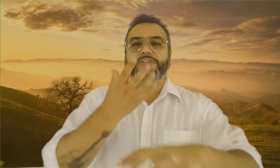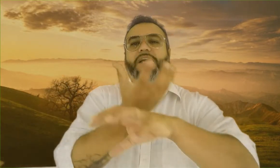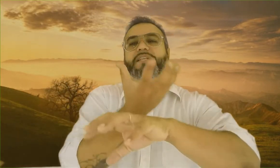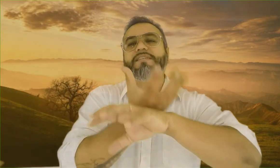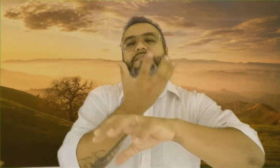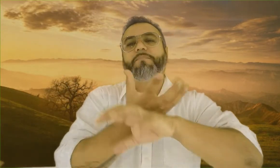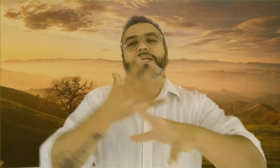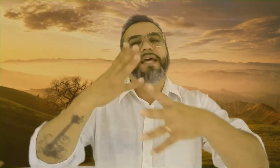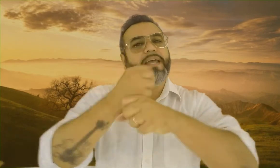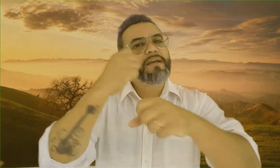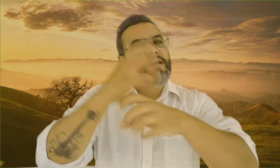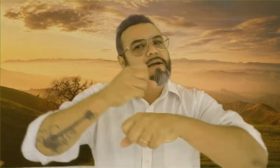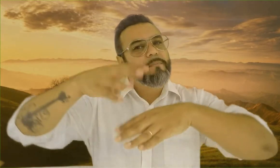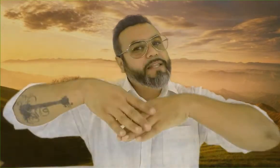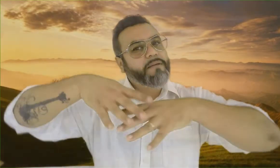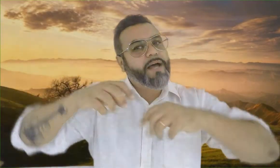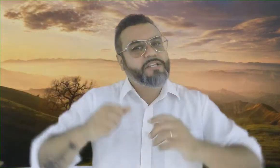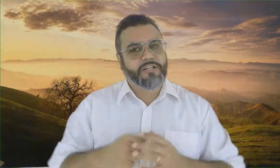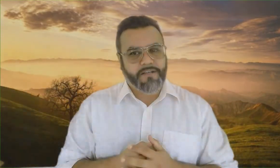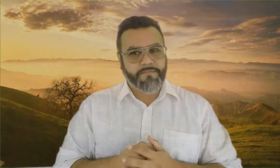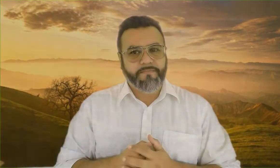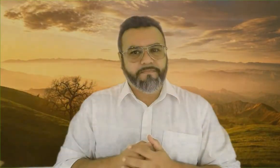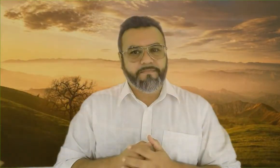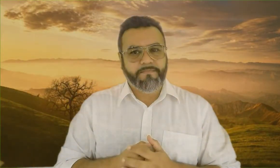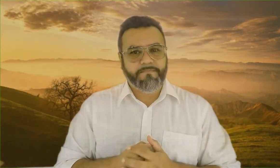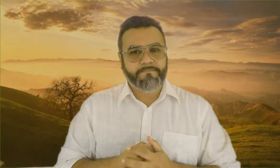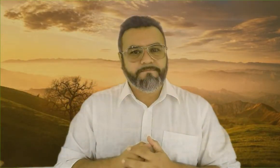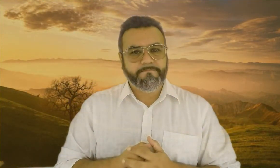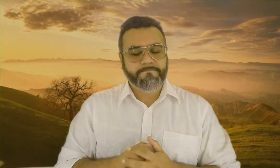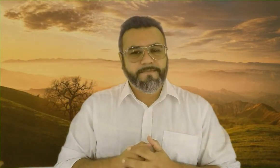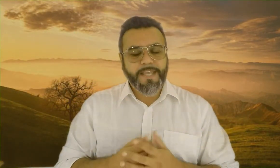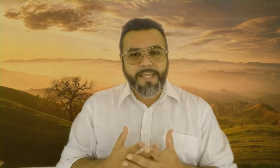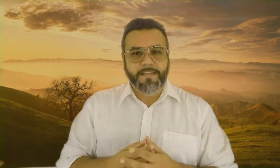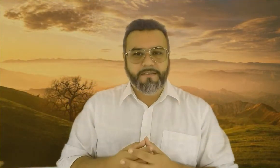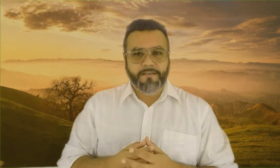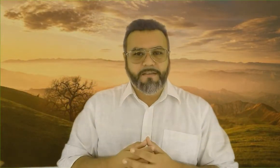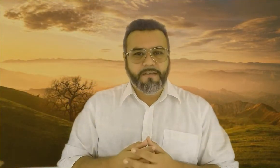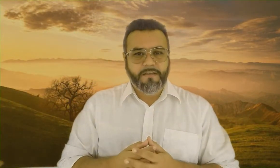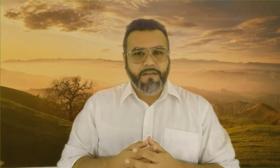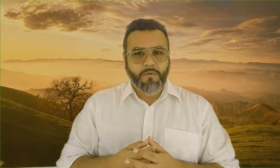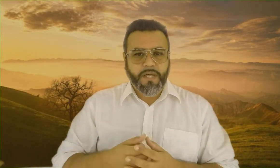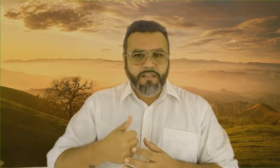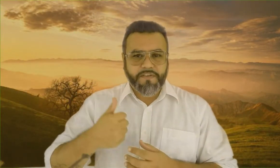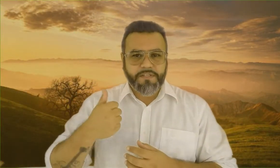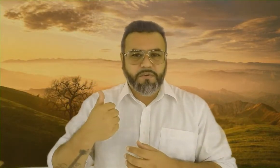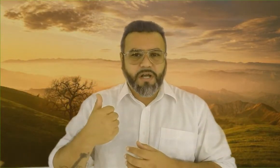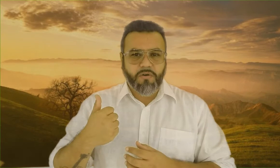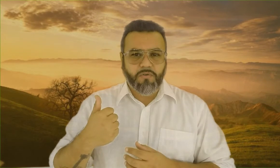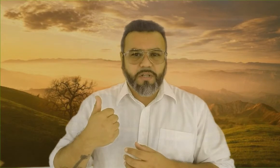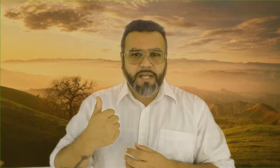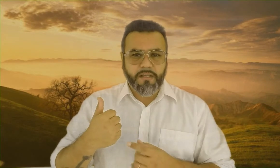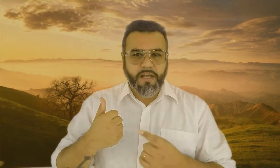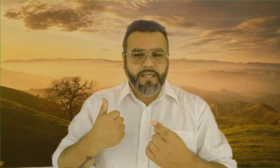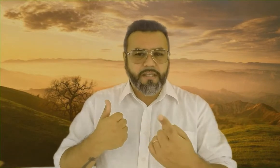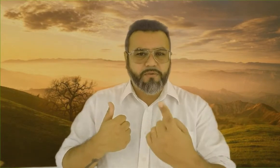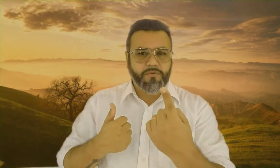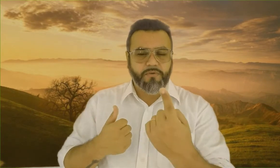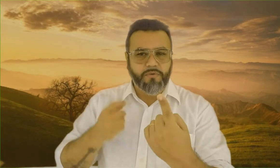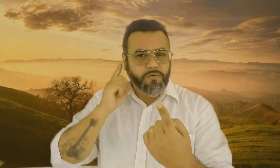a disciplina é matemática. E aí? O cara está fazendo cálculo lá, aí